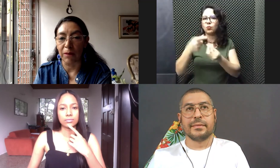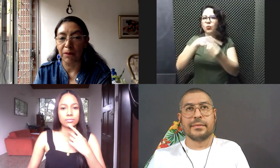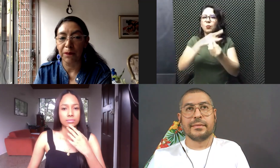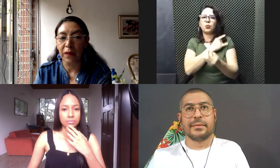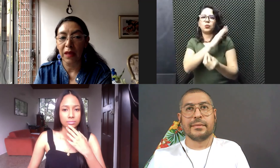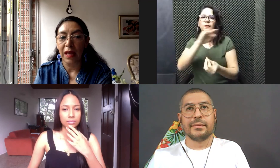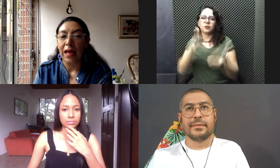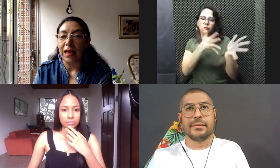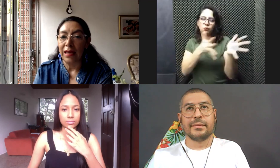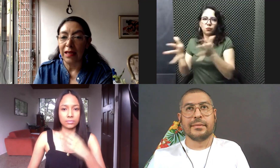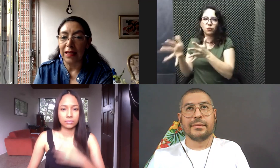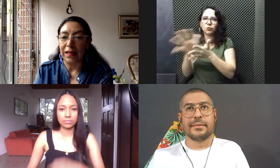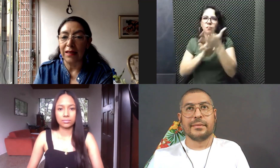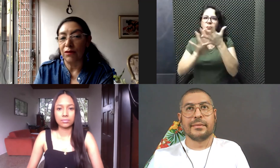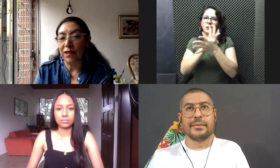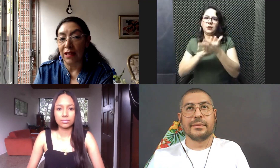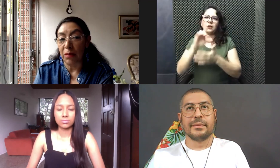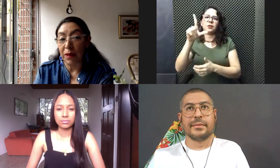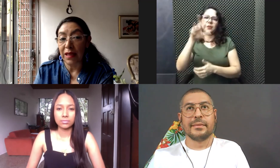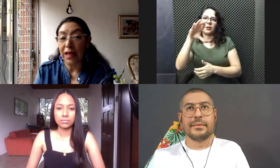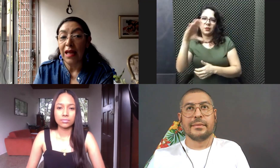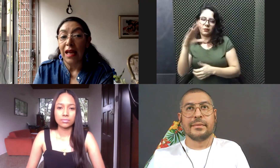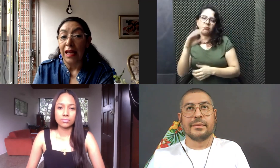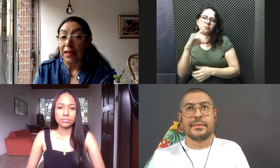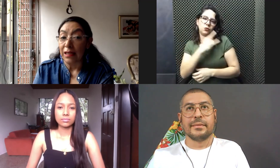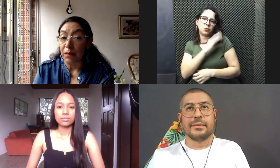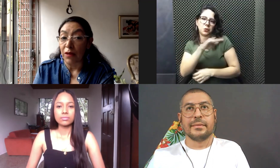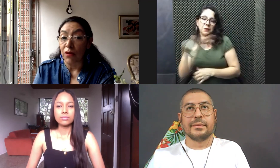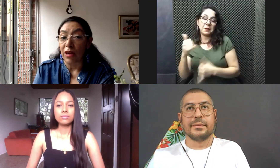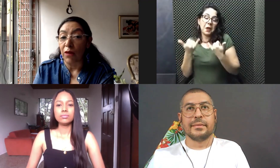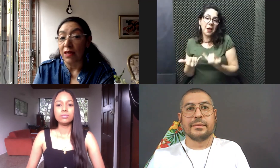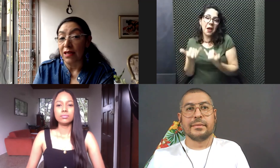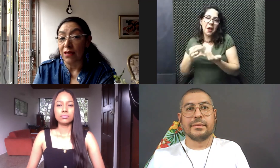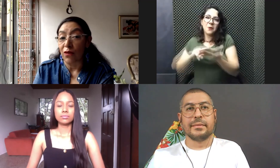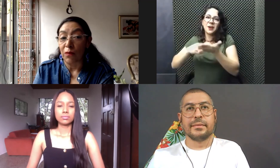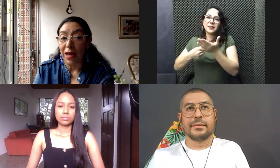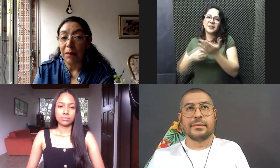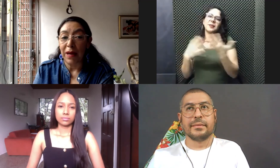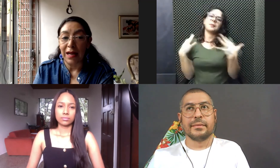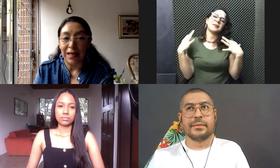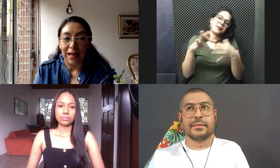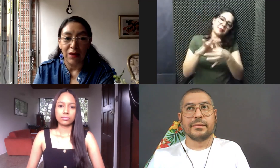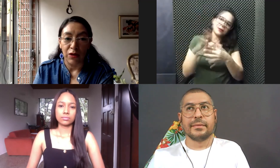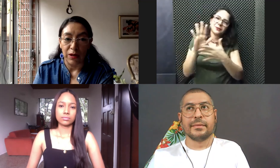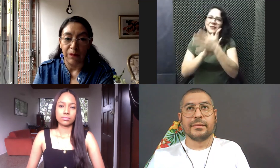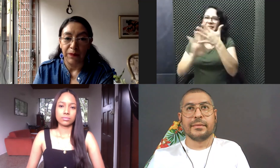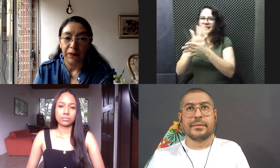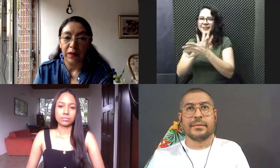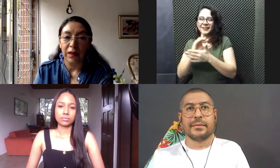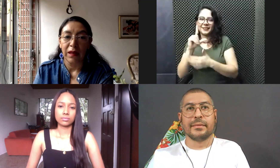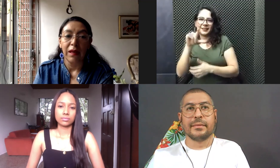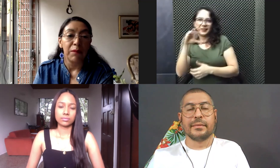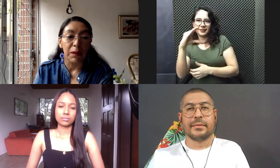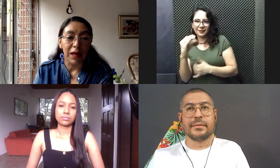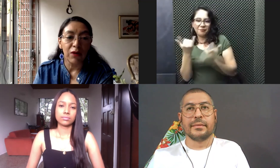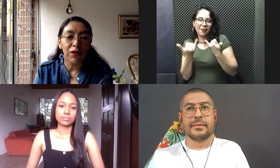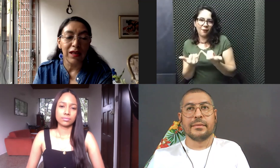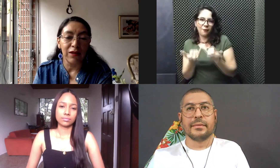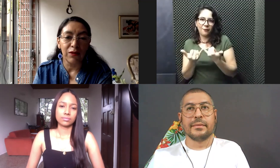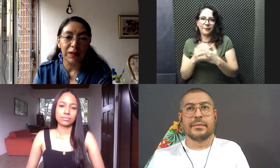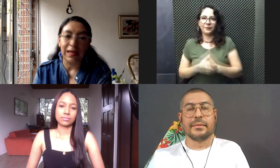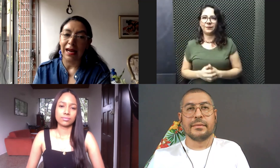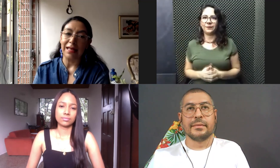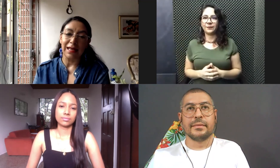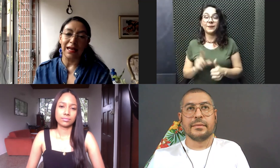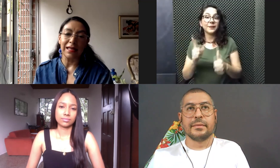Antioquia. Es nuestra intérprete de español lengua de señas colombiana para el día de hoy. Primero,